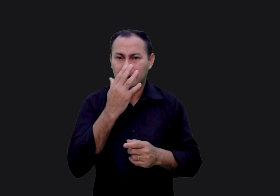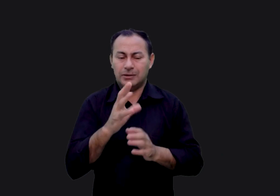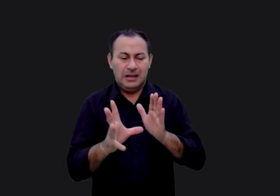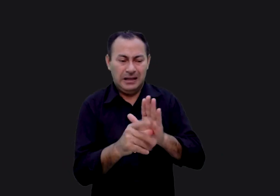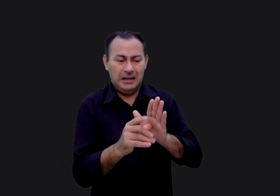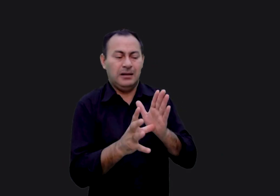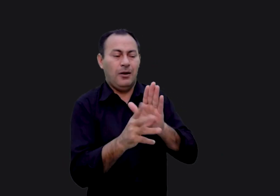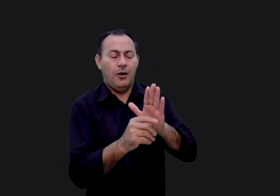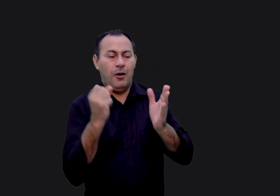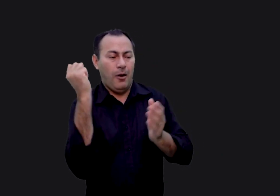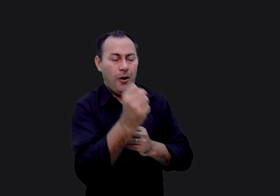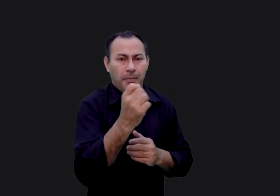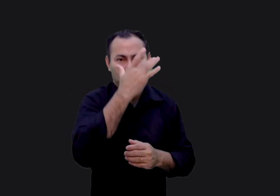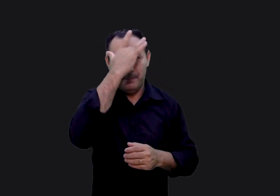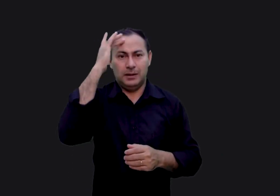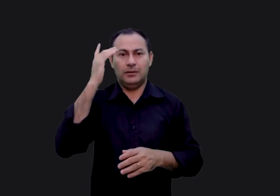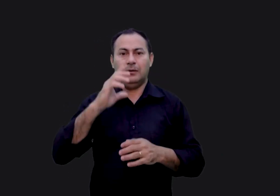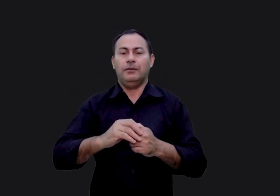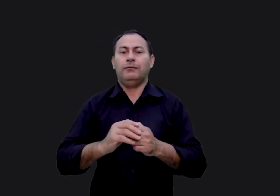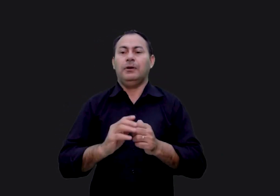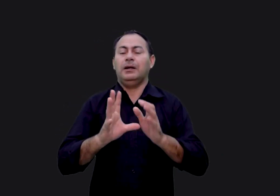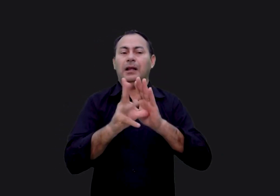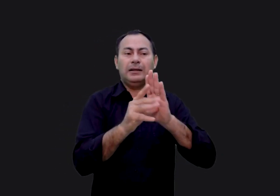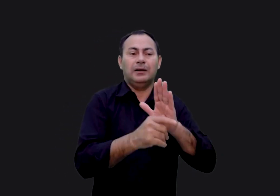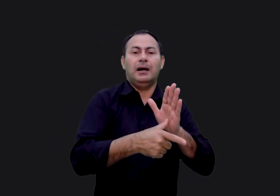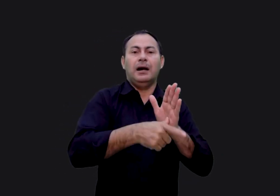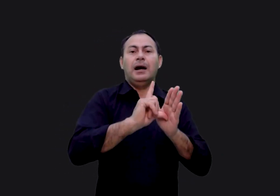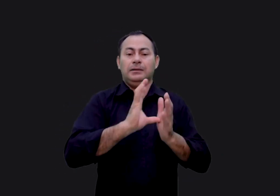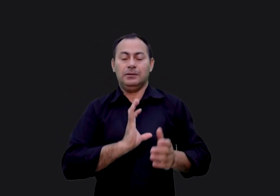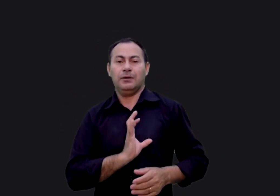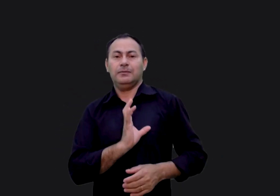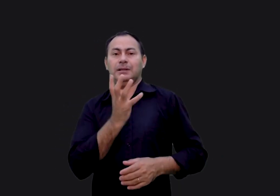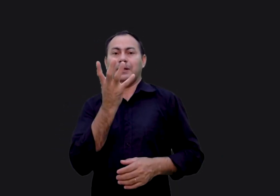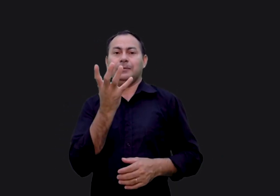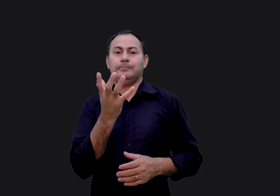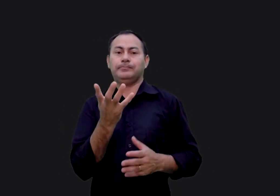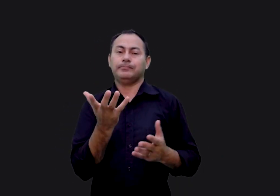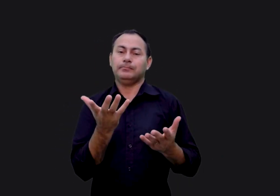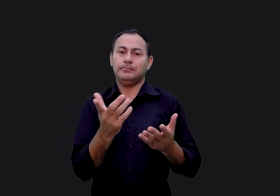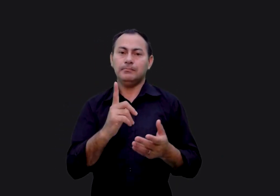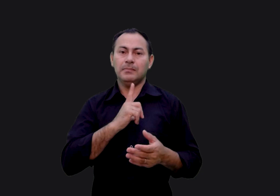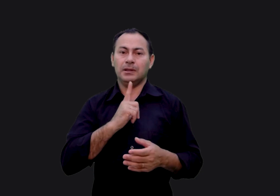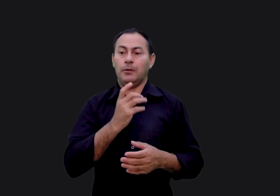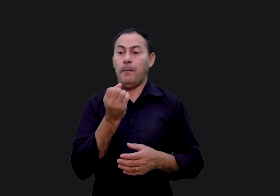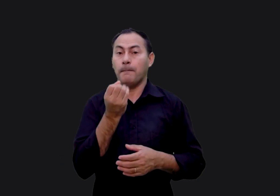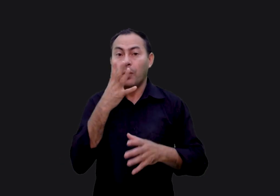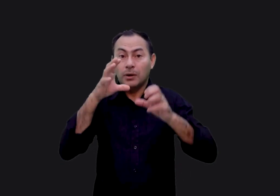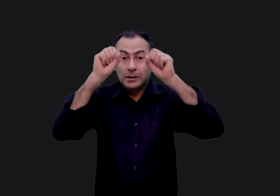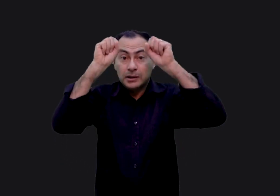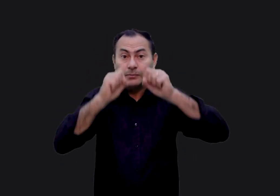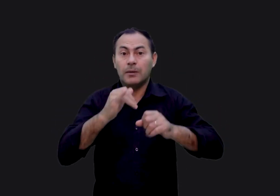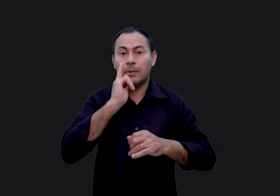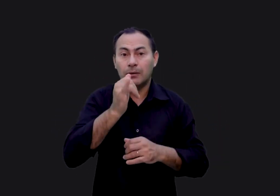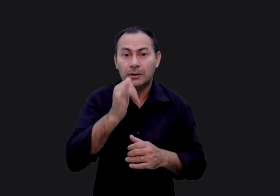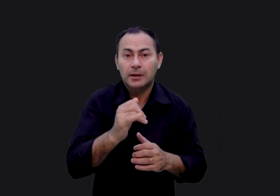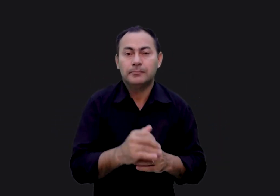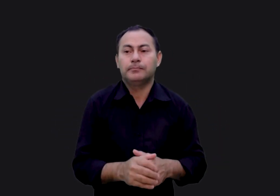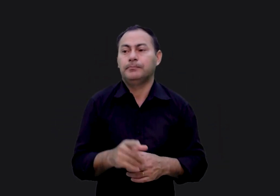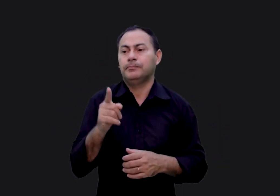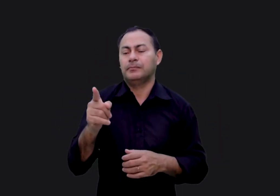são corruptos, só aquelas pessoas que foram bandidos antes de se converter e que têm um bom testemunho para contar,